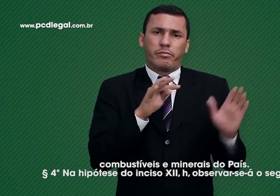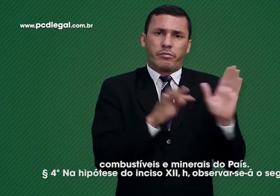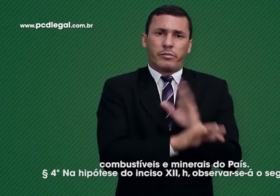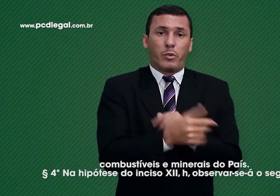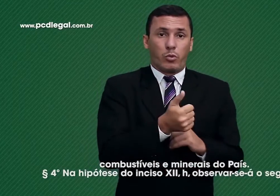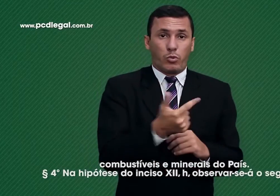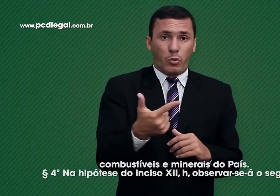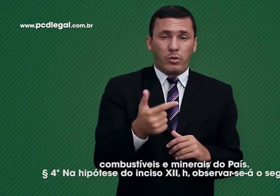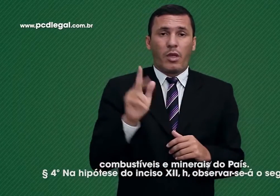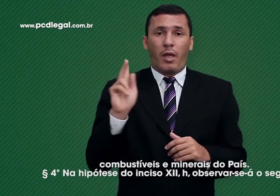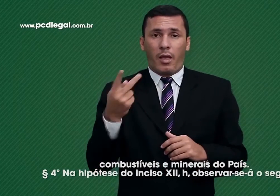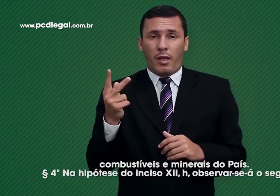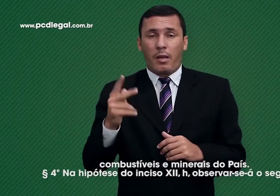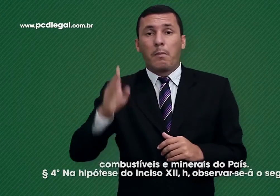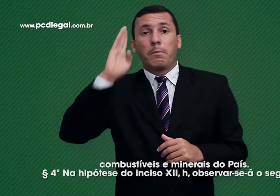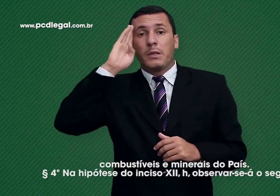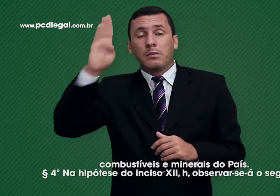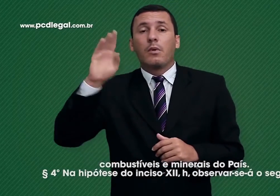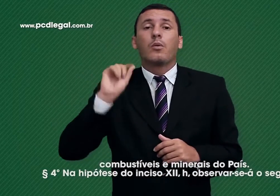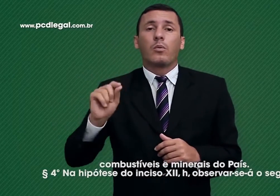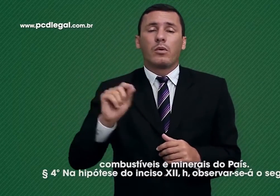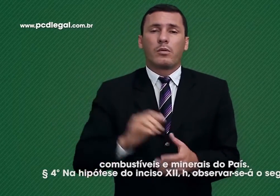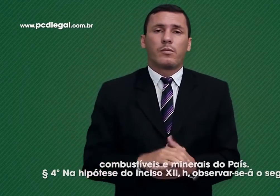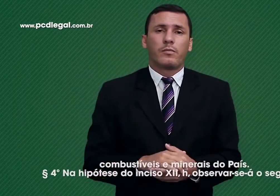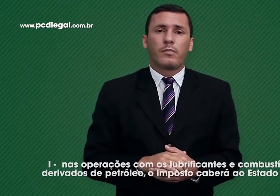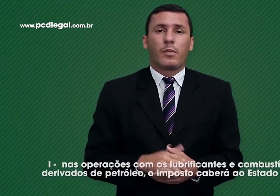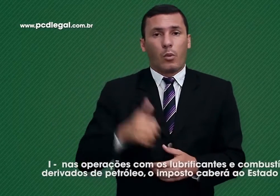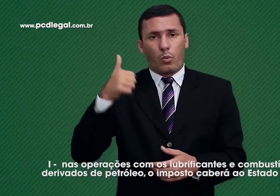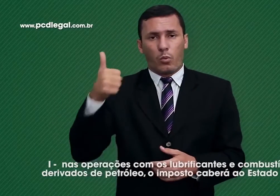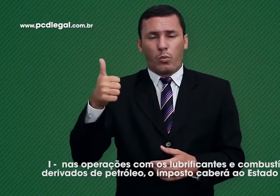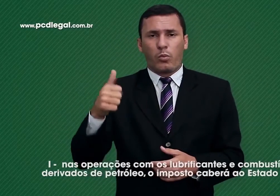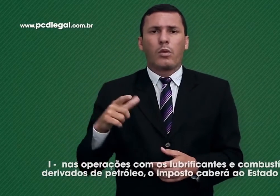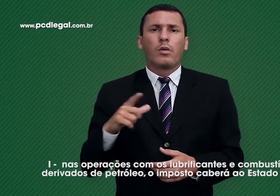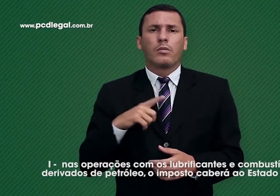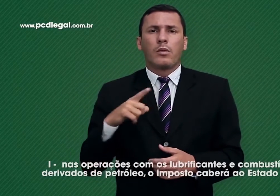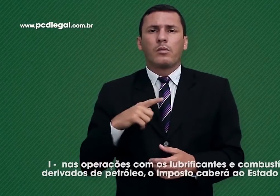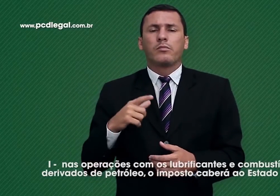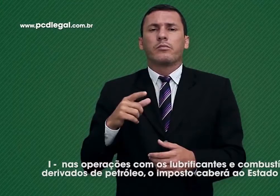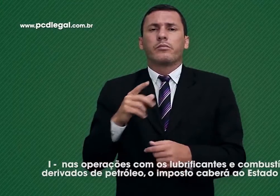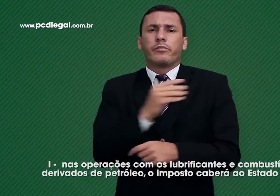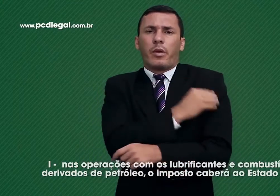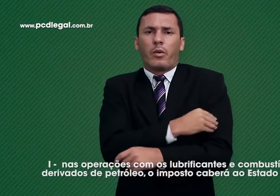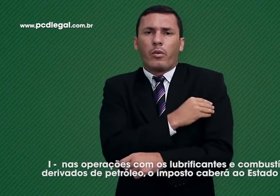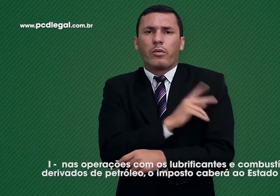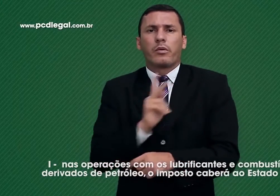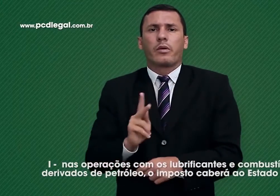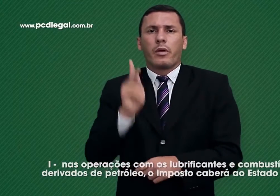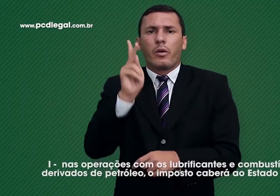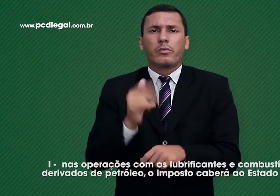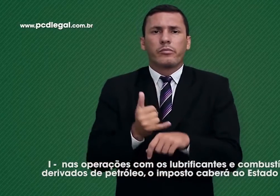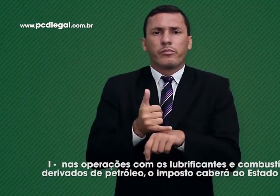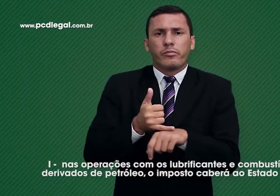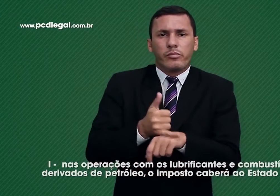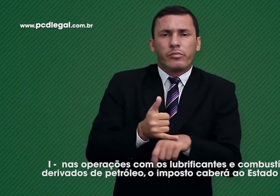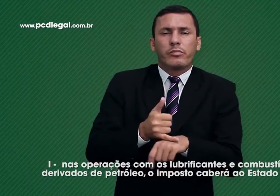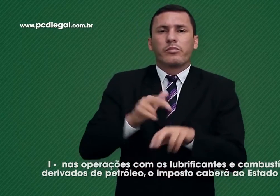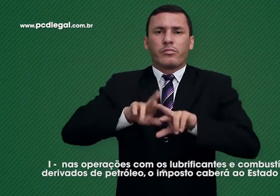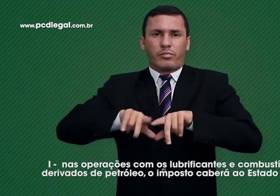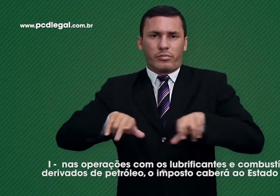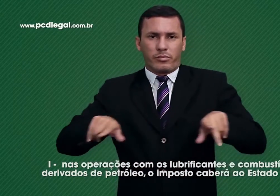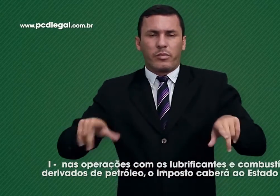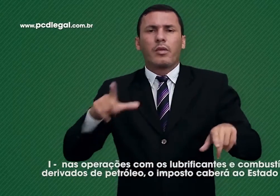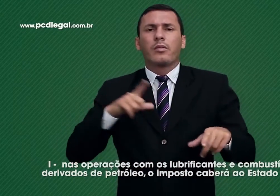inciso 12-H, observar-se-á o seguinte: 1. Nas operações com os lubrificantes